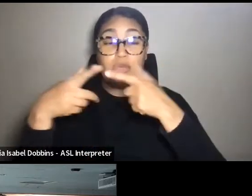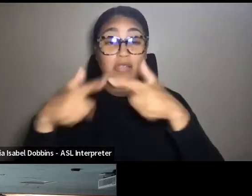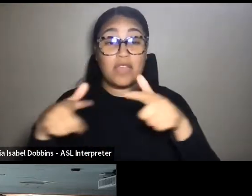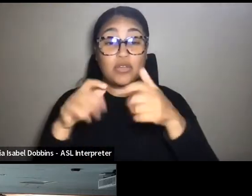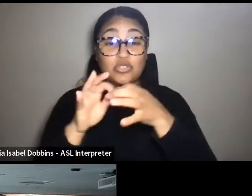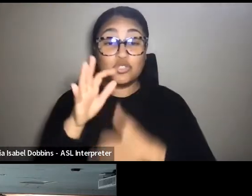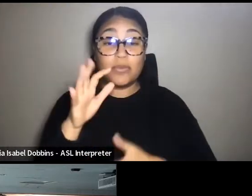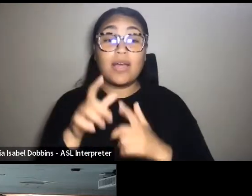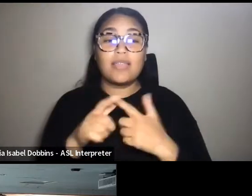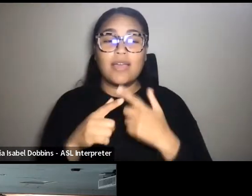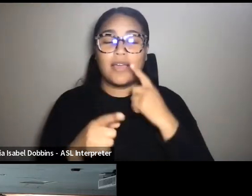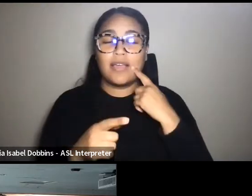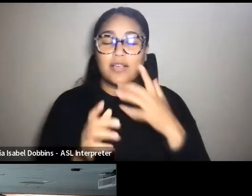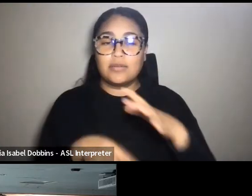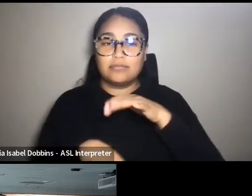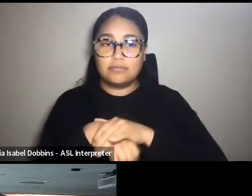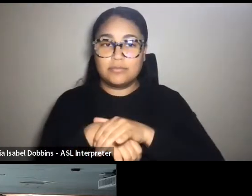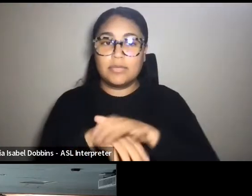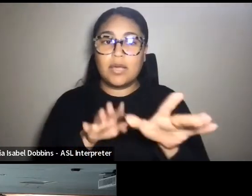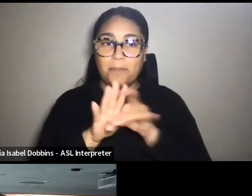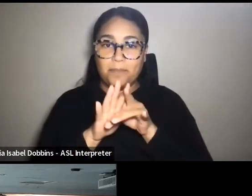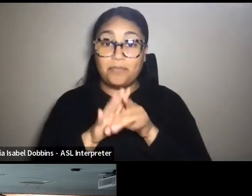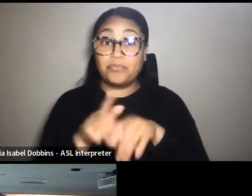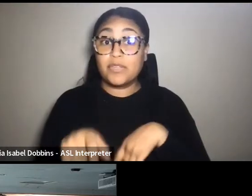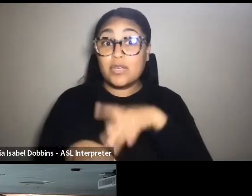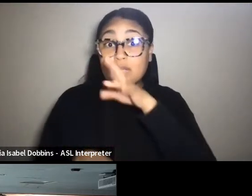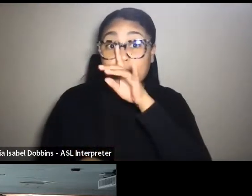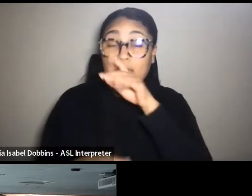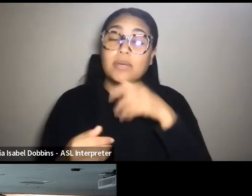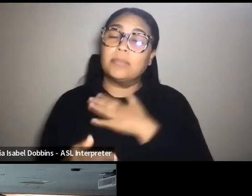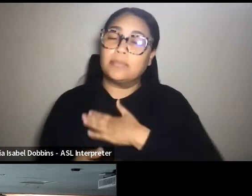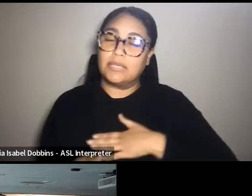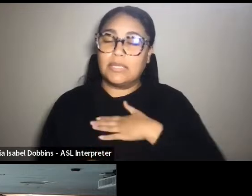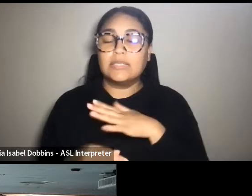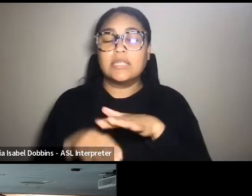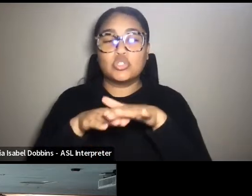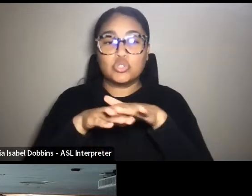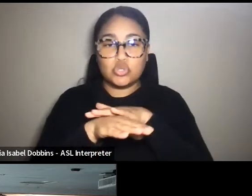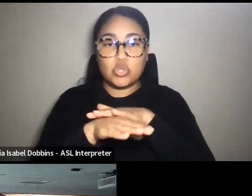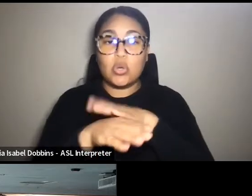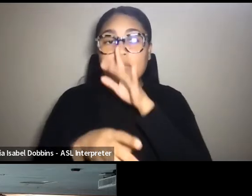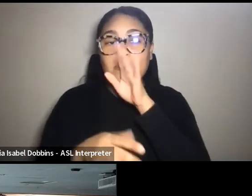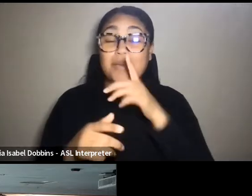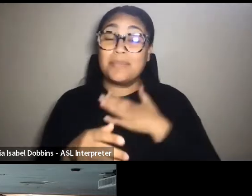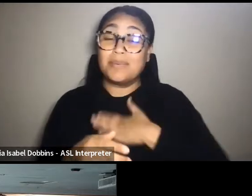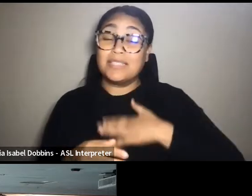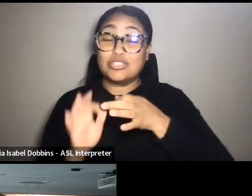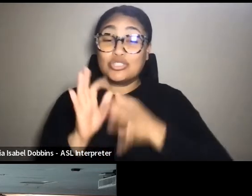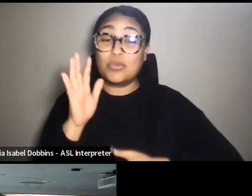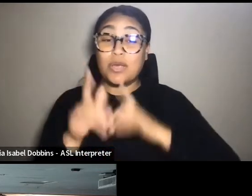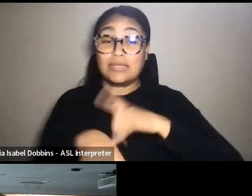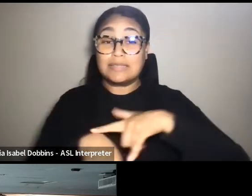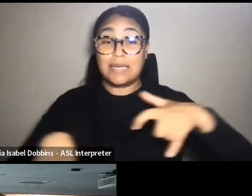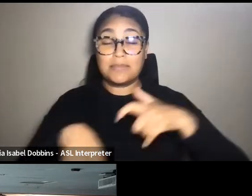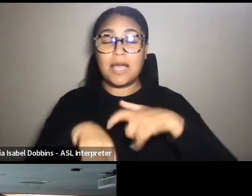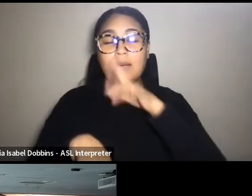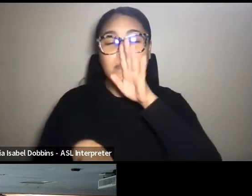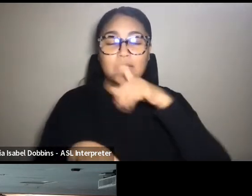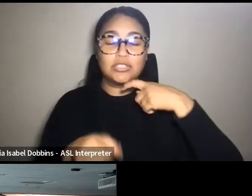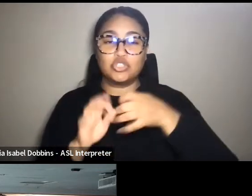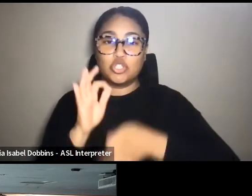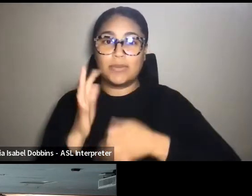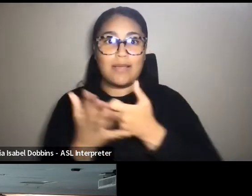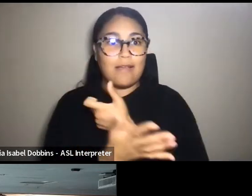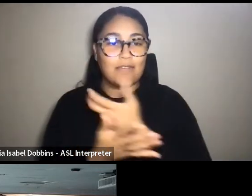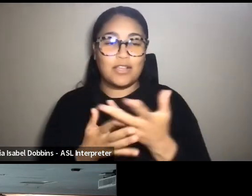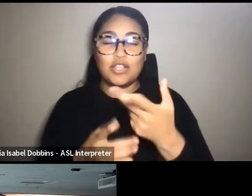Interpretation, and then select English. When you speak, do so at a moderate pace because the interpreters are going to be simultaneously interpreting everything you